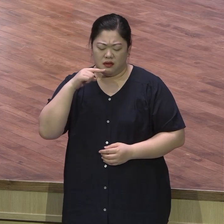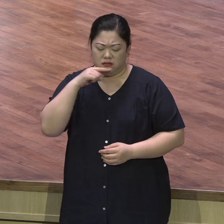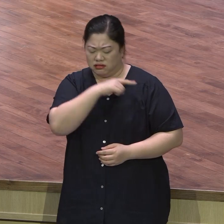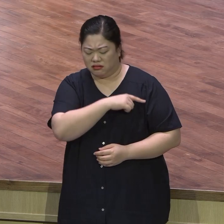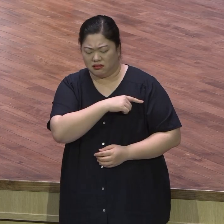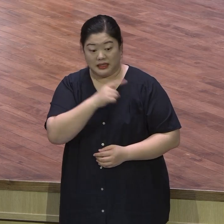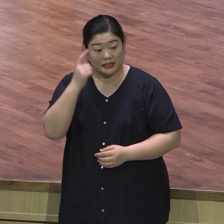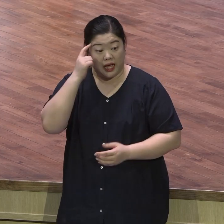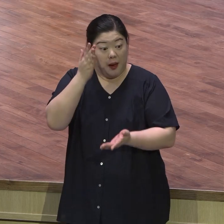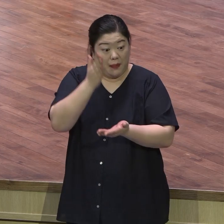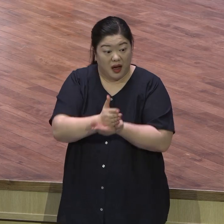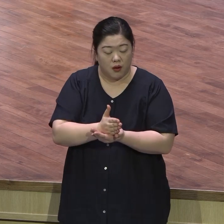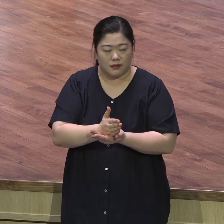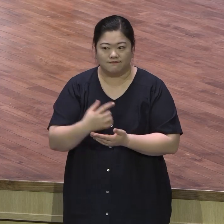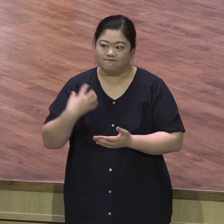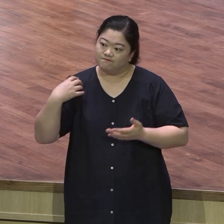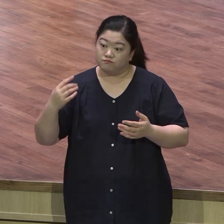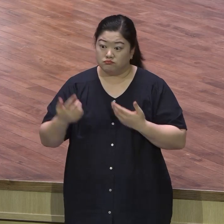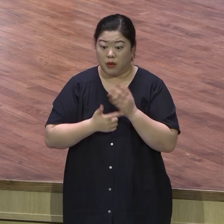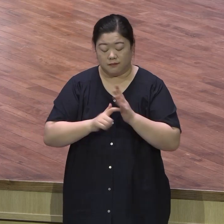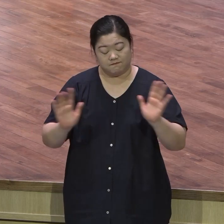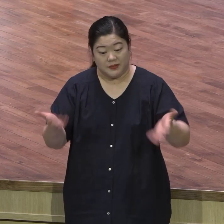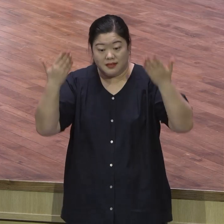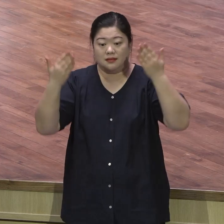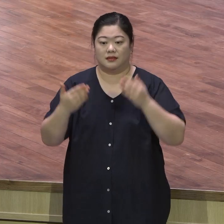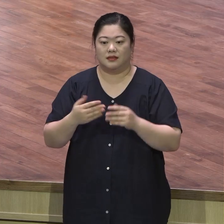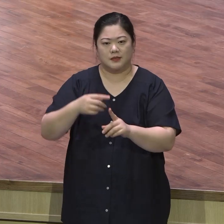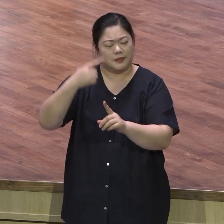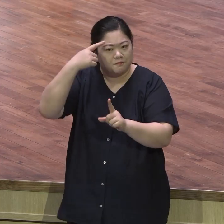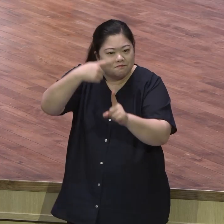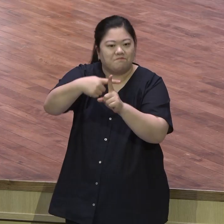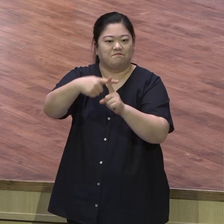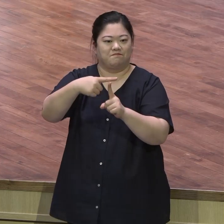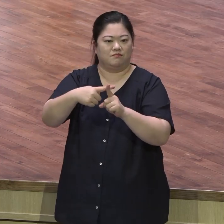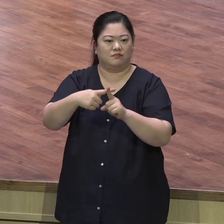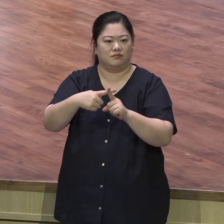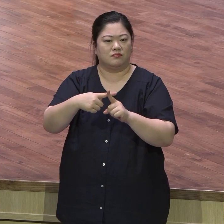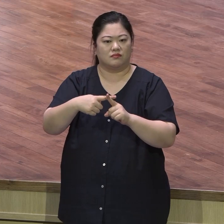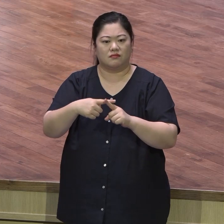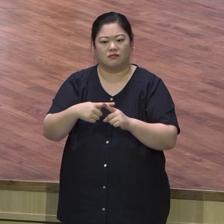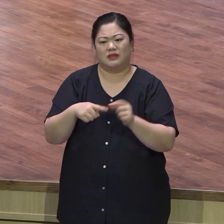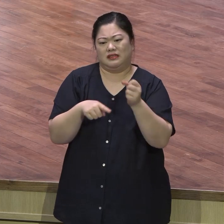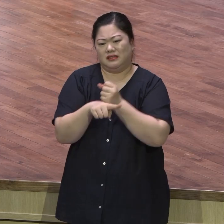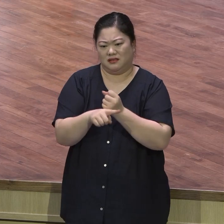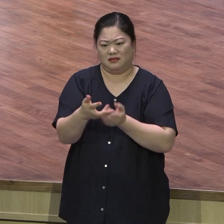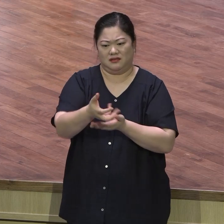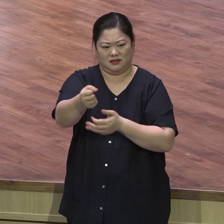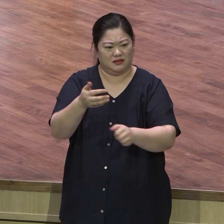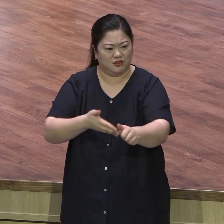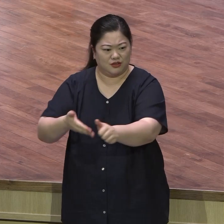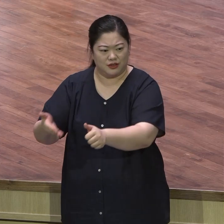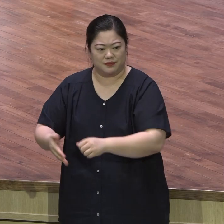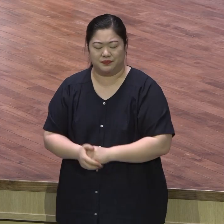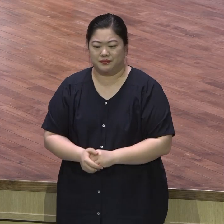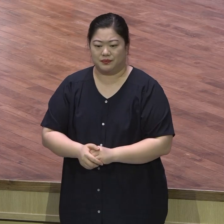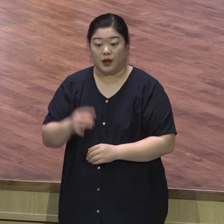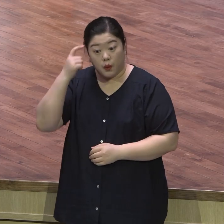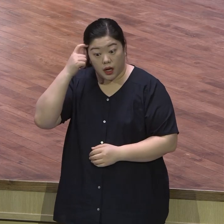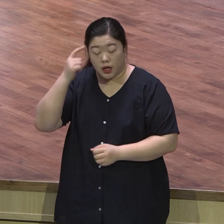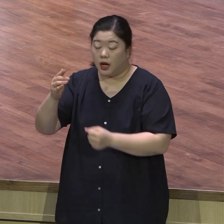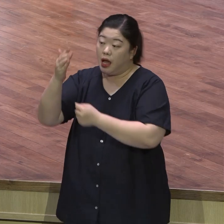가지고 있길 바랍니다. 그래야 정상적 신앙생활입니다. 하나님 나라의 나라와